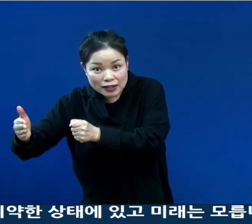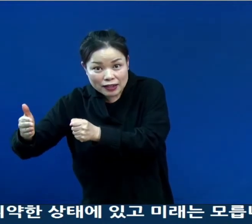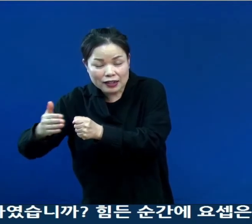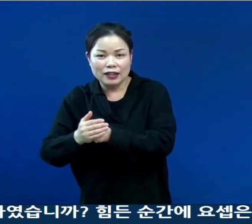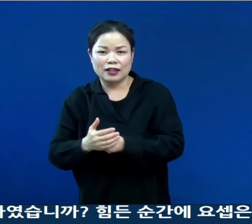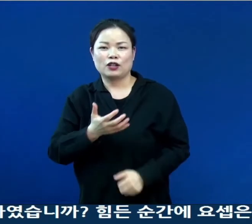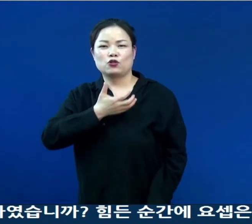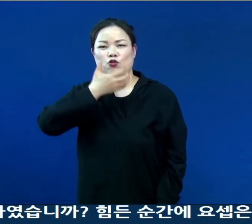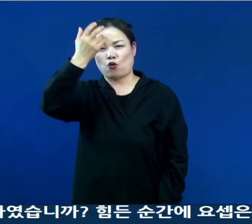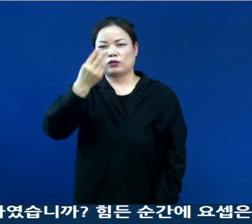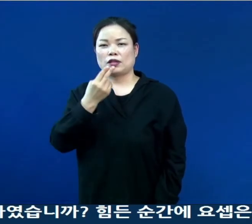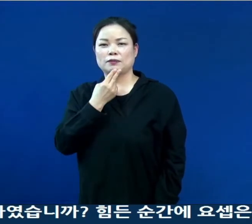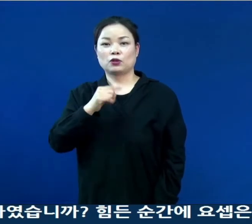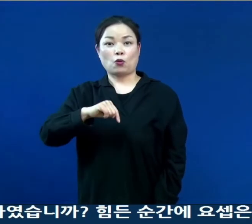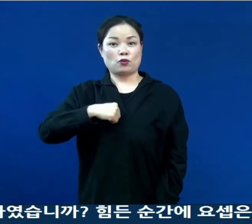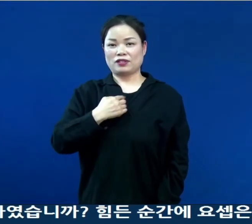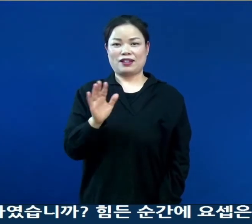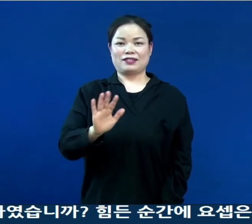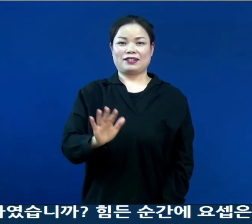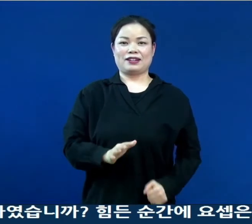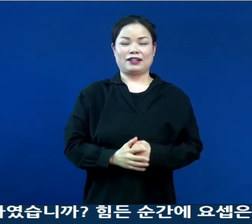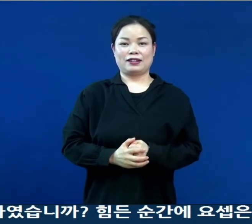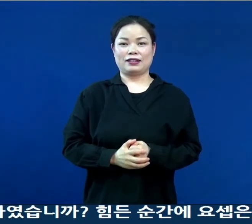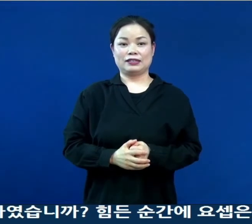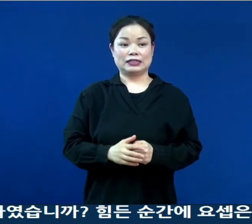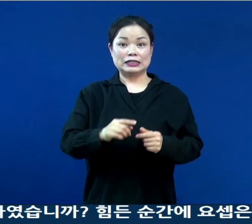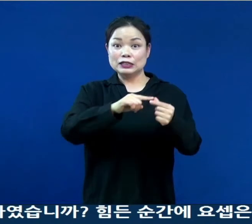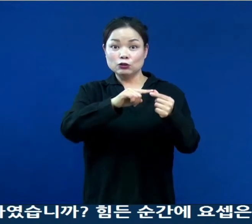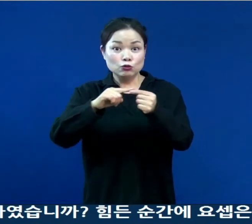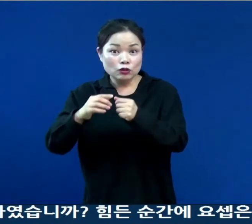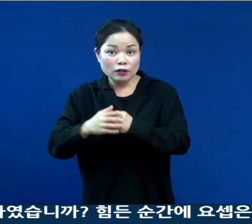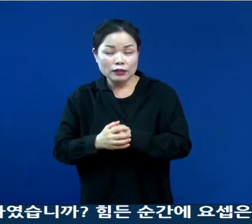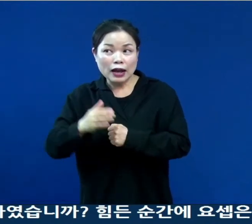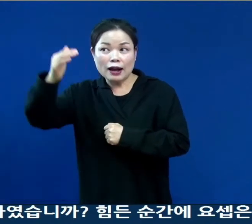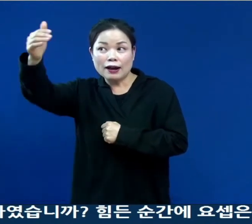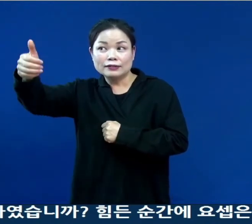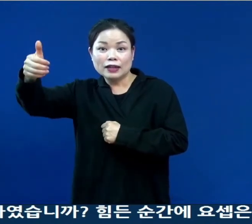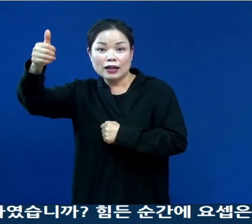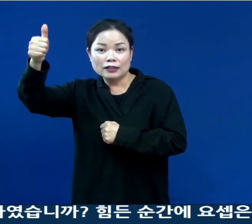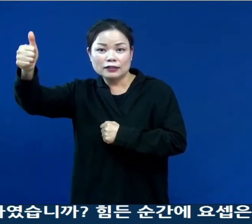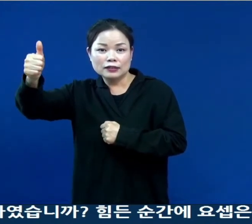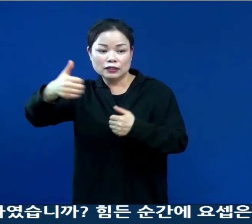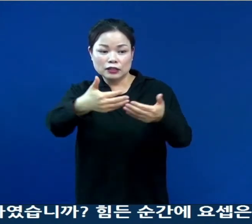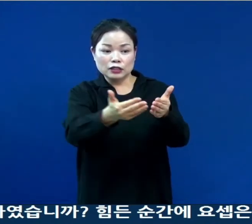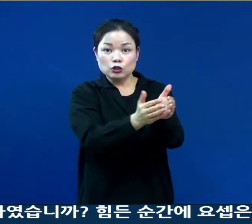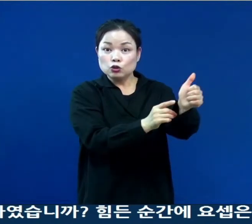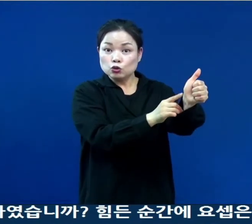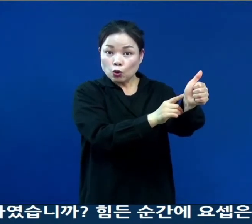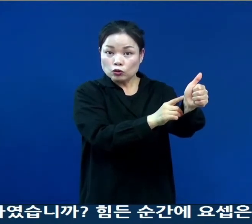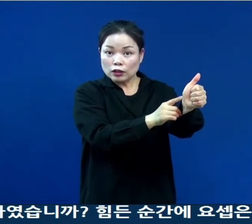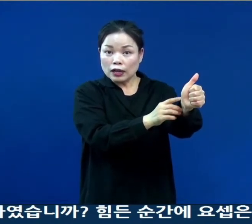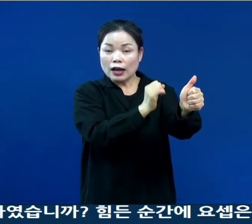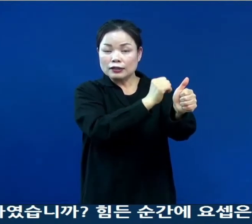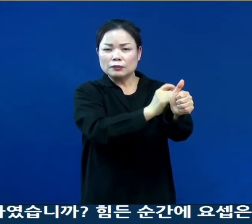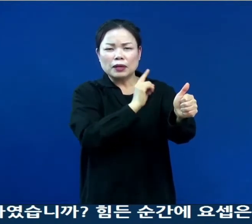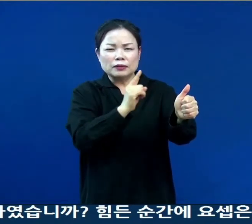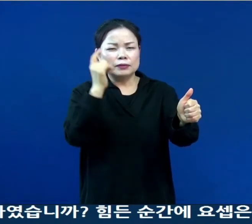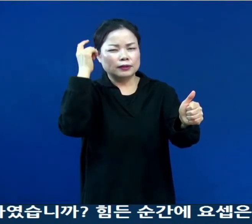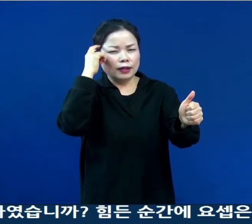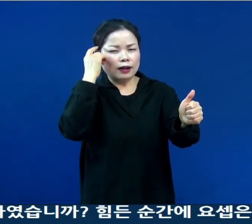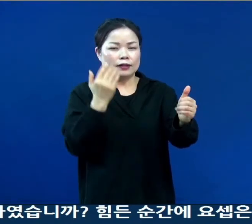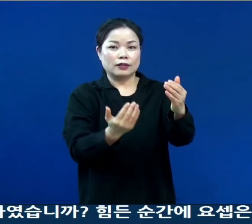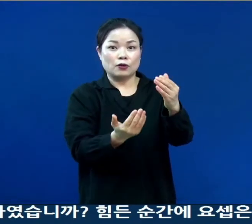요셉은 혼자가 아니라는 것입니다. 이 구절은 하나님께서 족장들과 함께 하신 말씀을 떠올리게